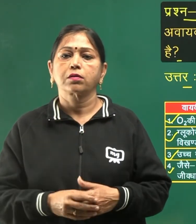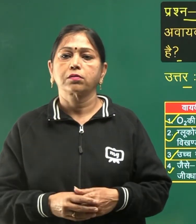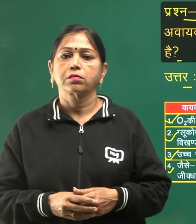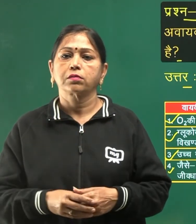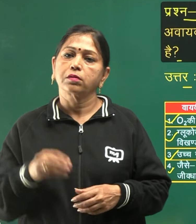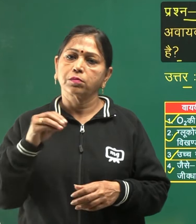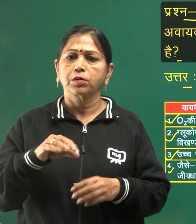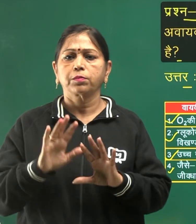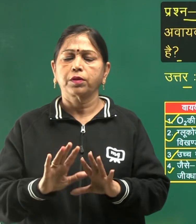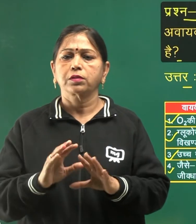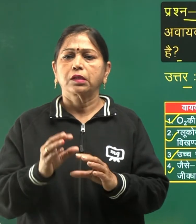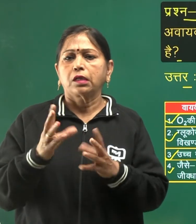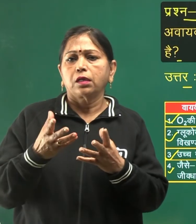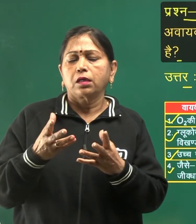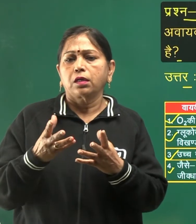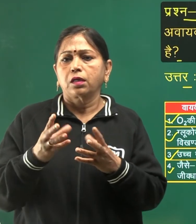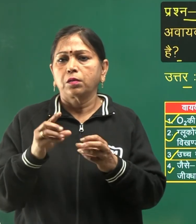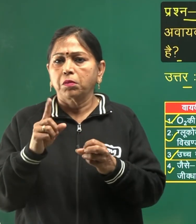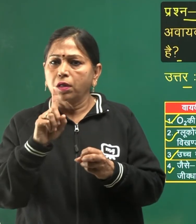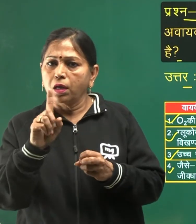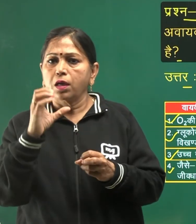इनमें मिलता है।